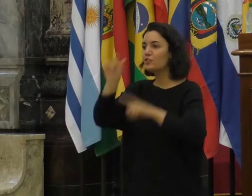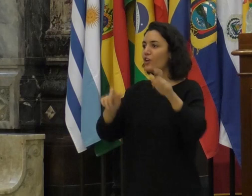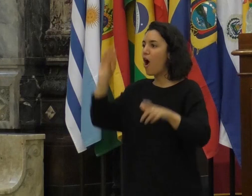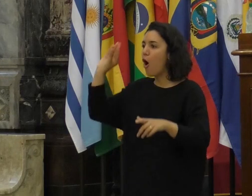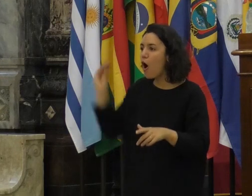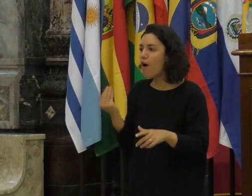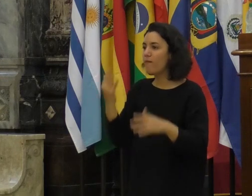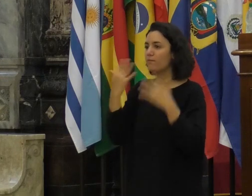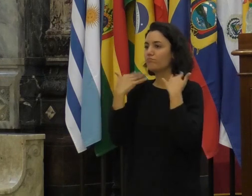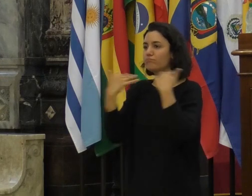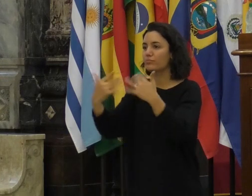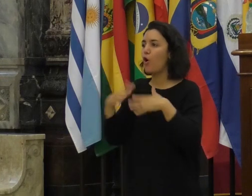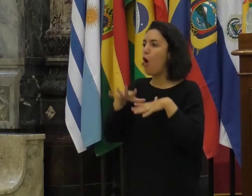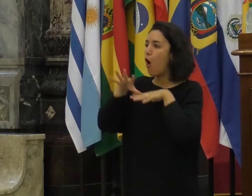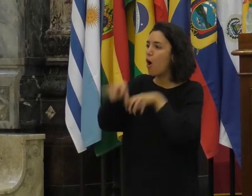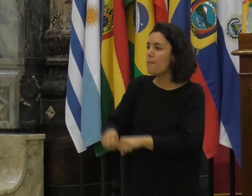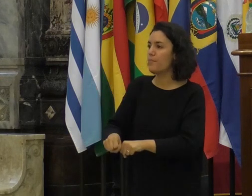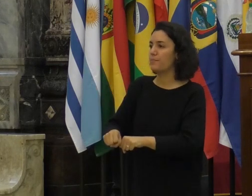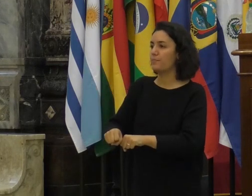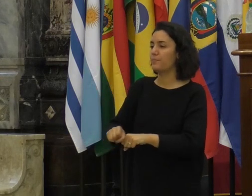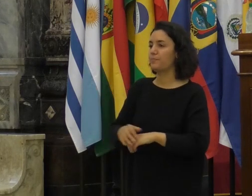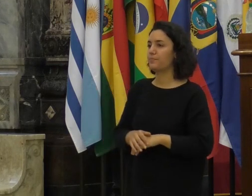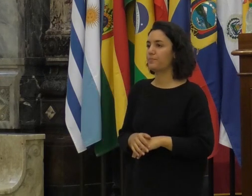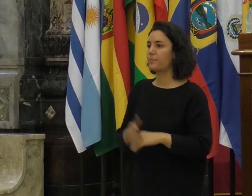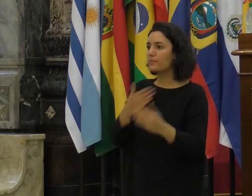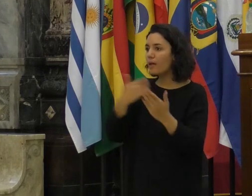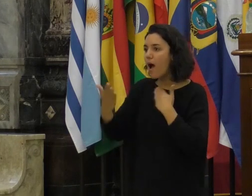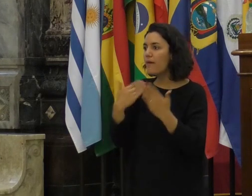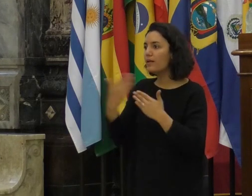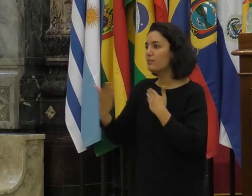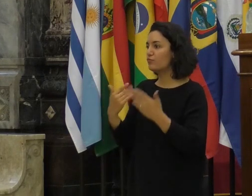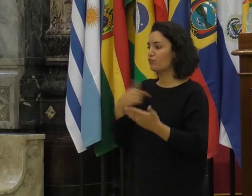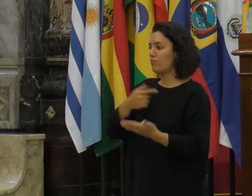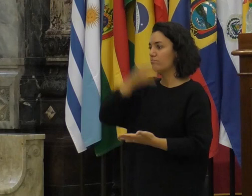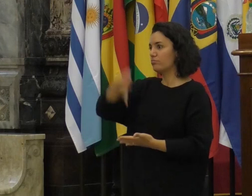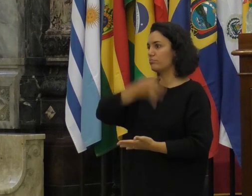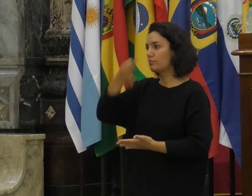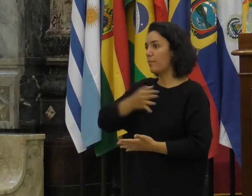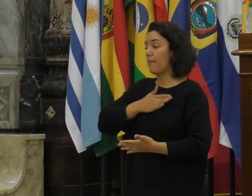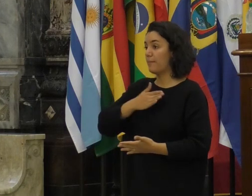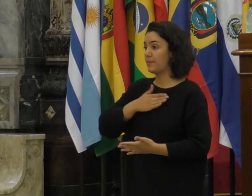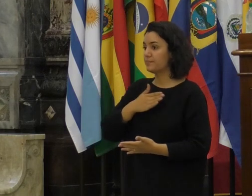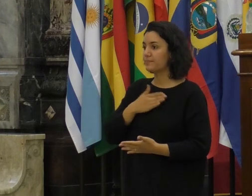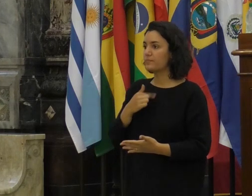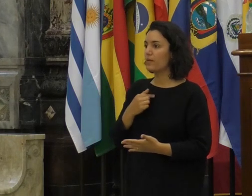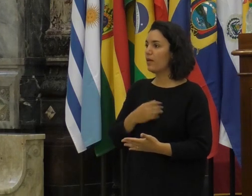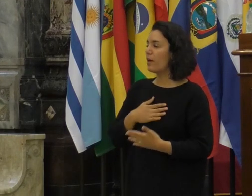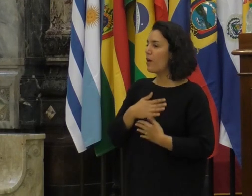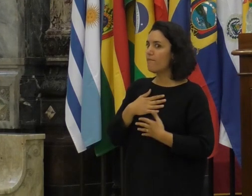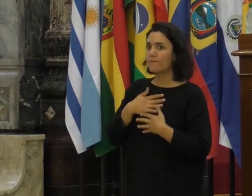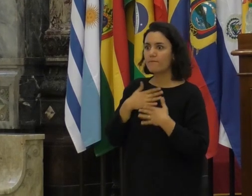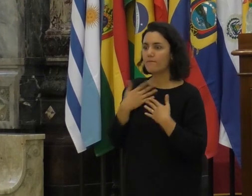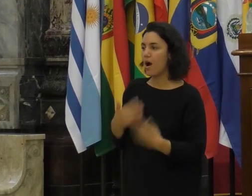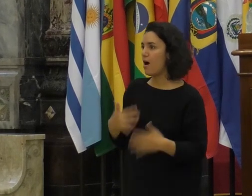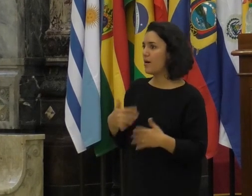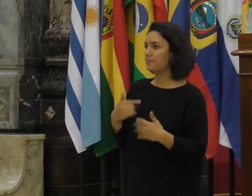joven, de gente comprometida, y hablando de algo que realmente para mí es una pasión, el tema